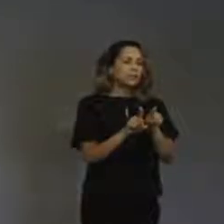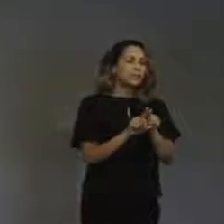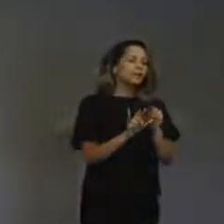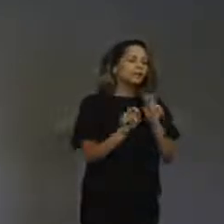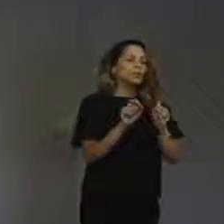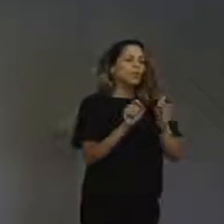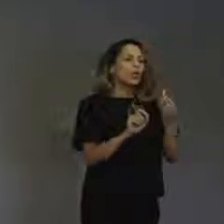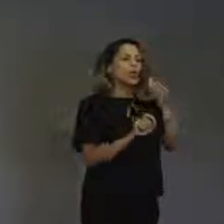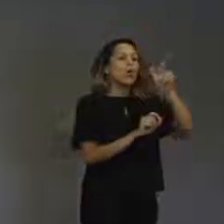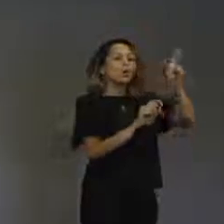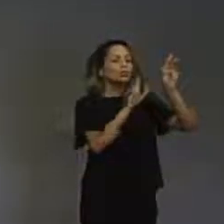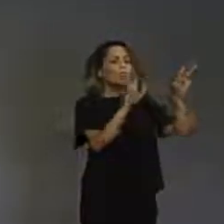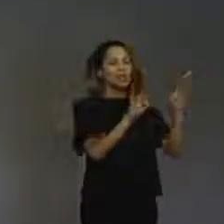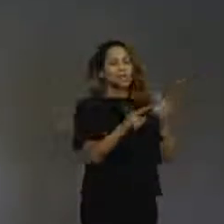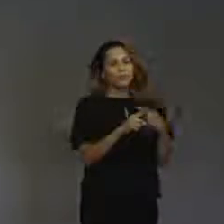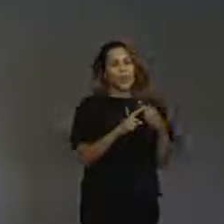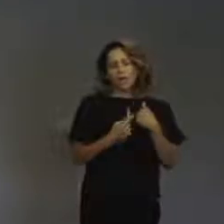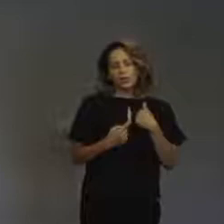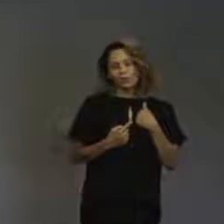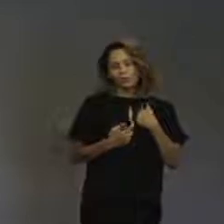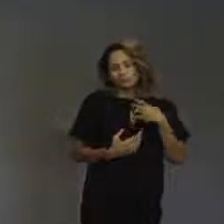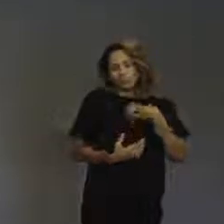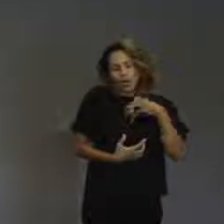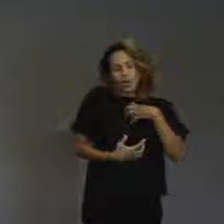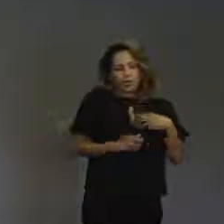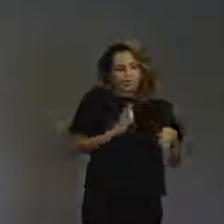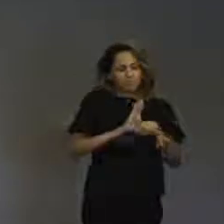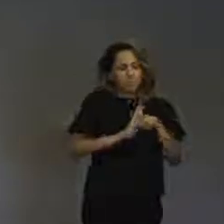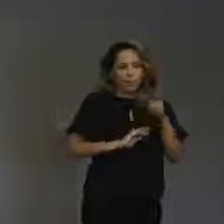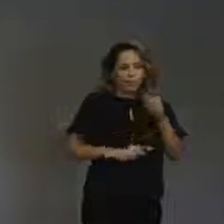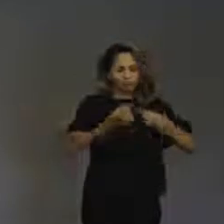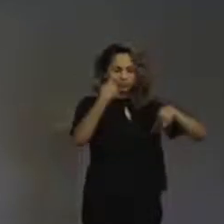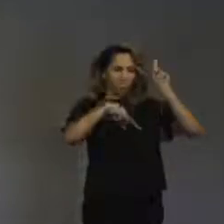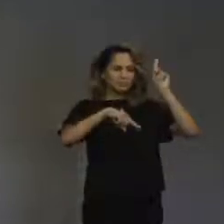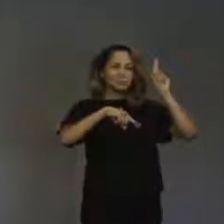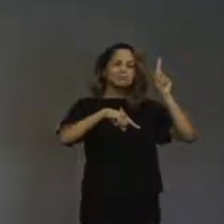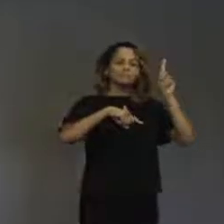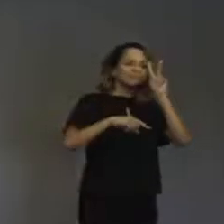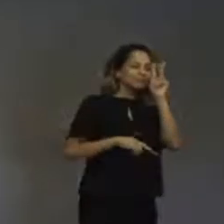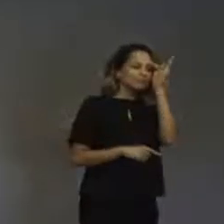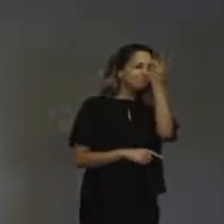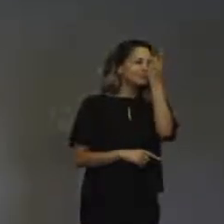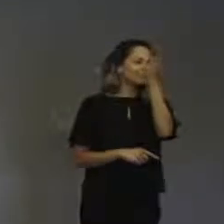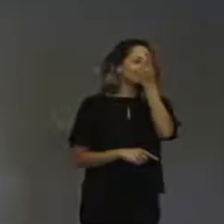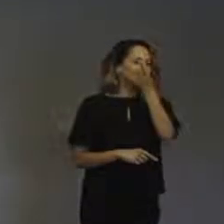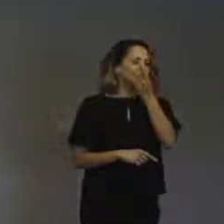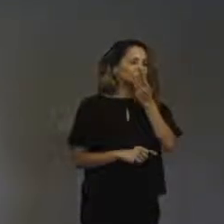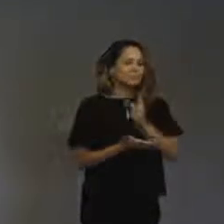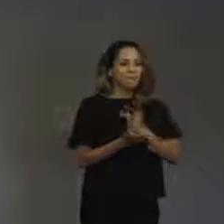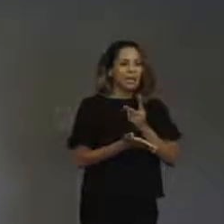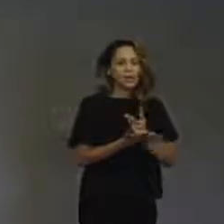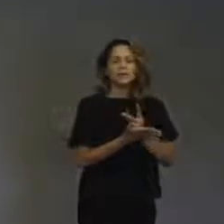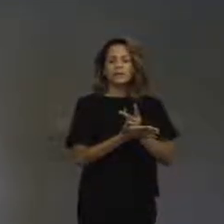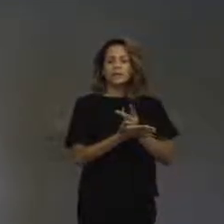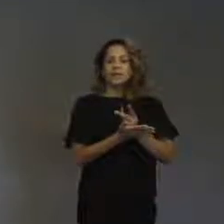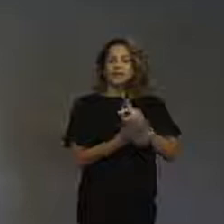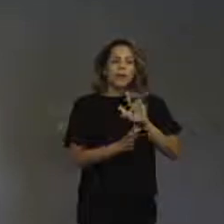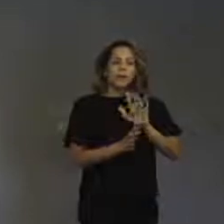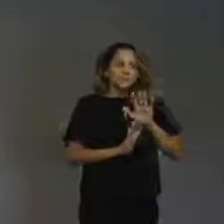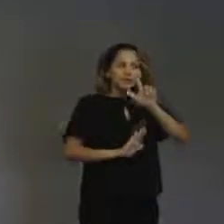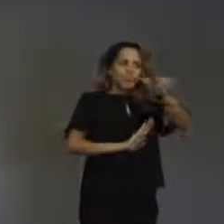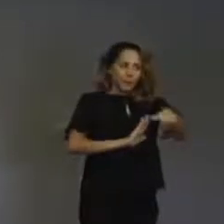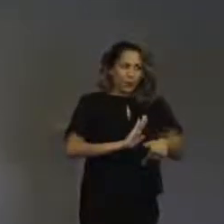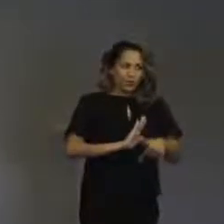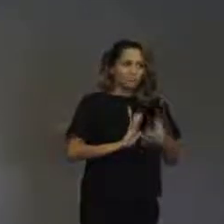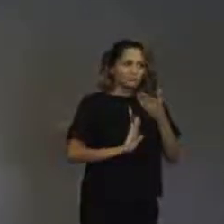Eu sou subversiva, em geral, porque em inovação em governo a gente tem que ser um pouquinho subversivo, mas eu vou ser subversiva só depois, e eu vou cumprir a agenda